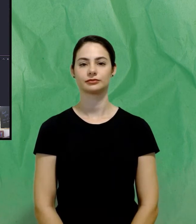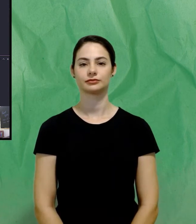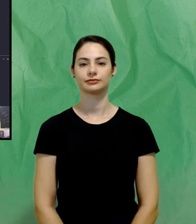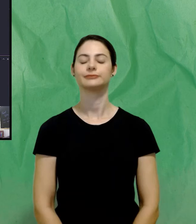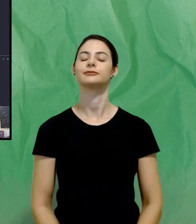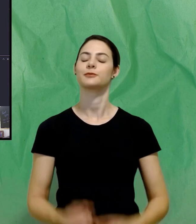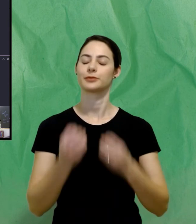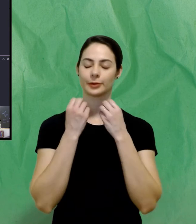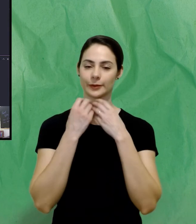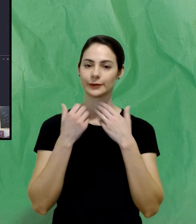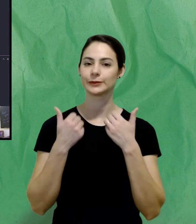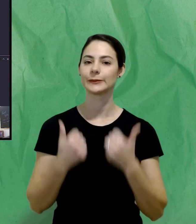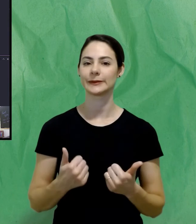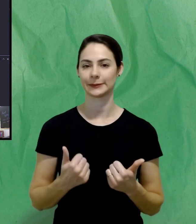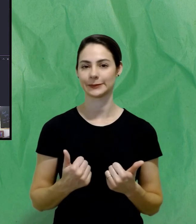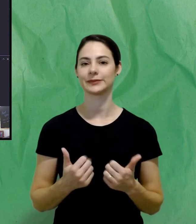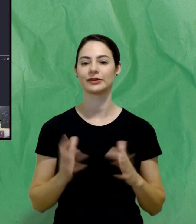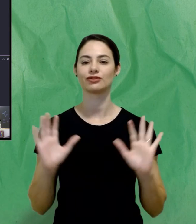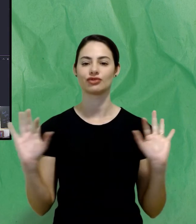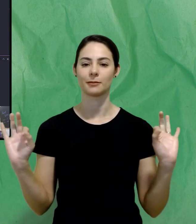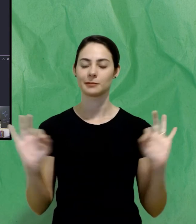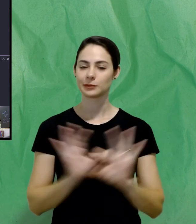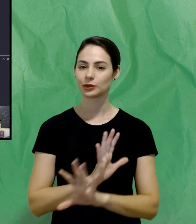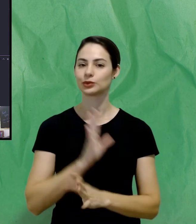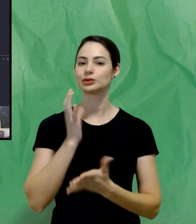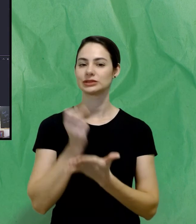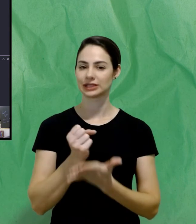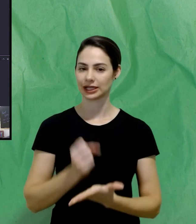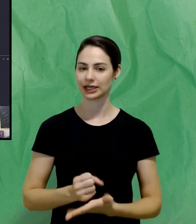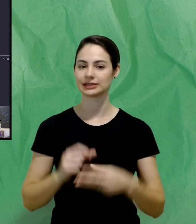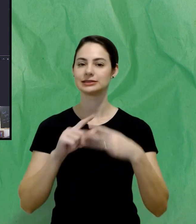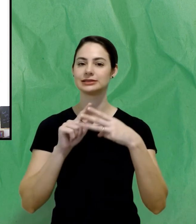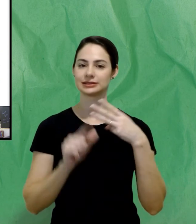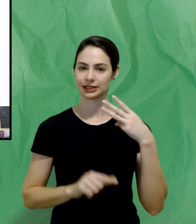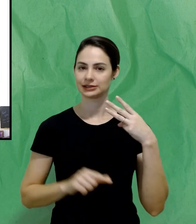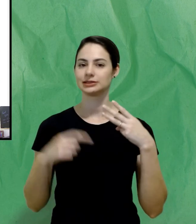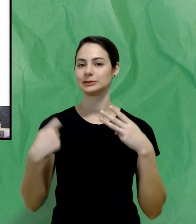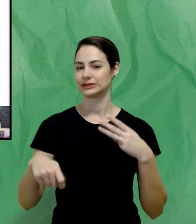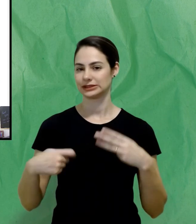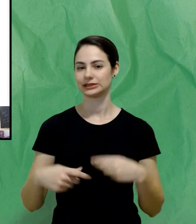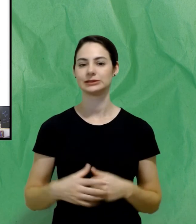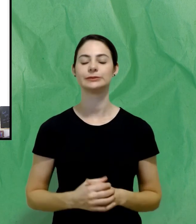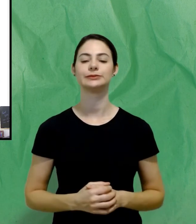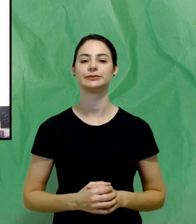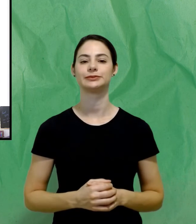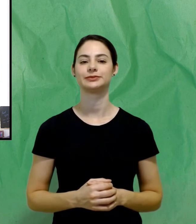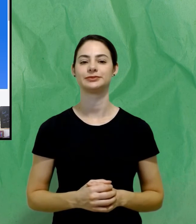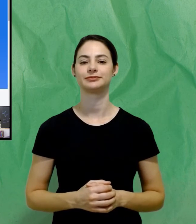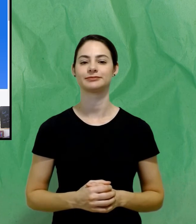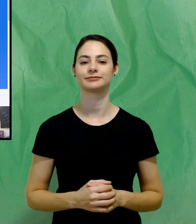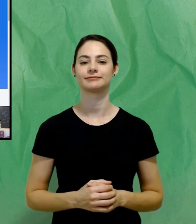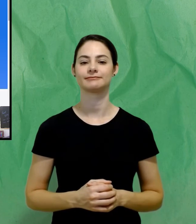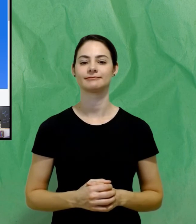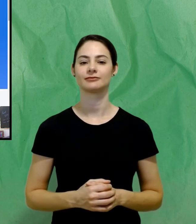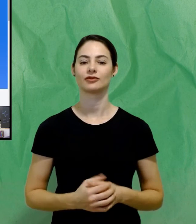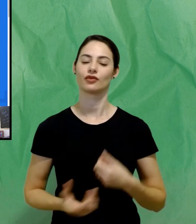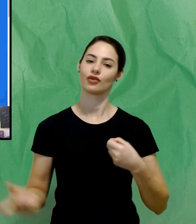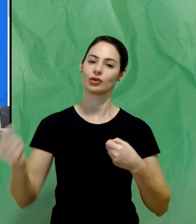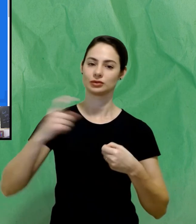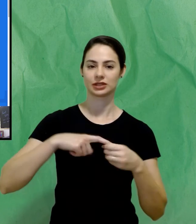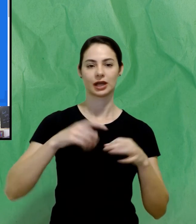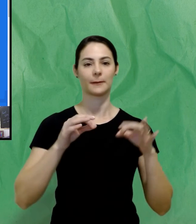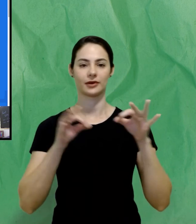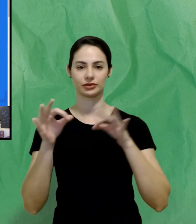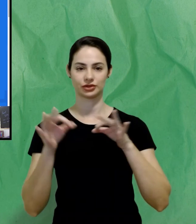Muito bem. Então fechamos aqui a instalação dos 3 que eram necessários. Vou voltar aqui no meu